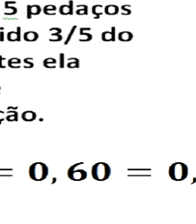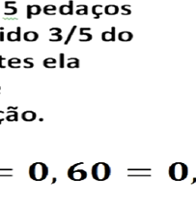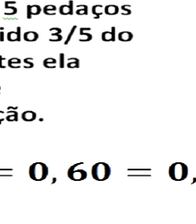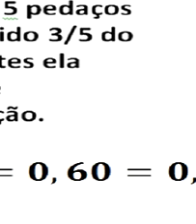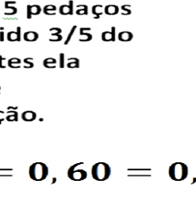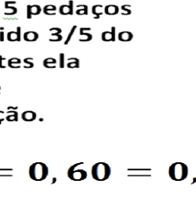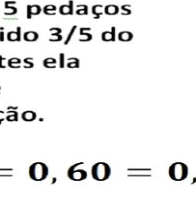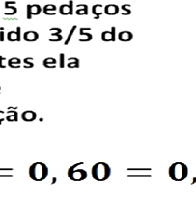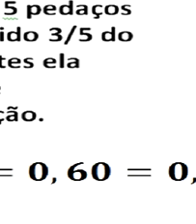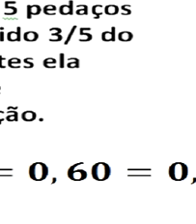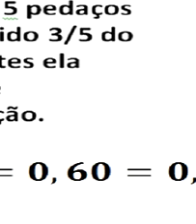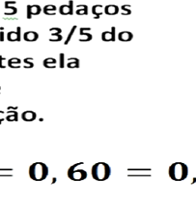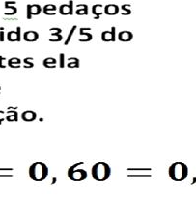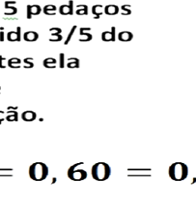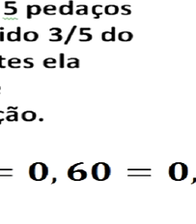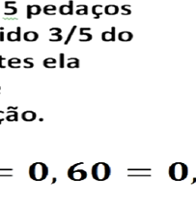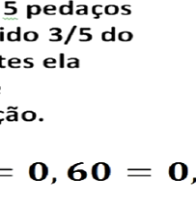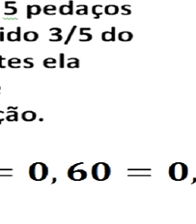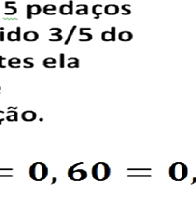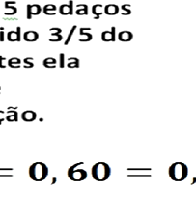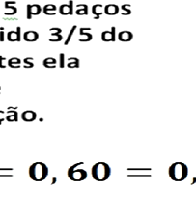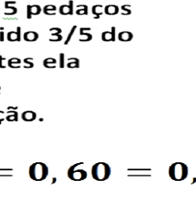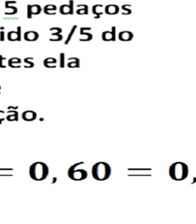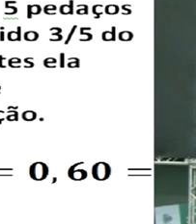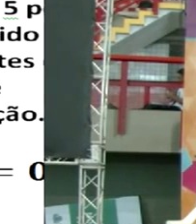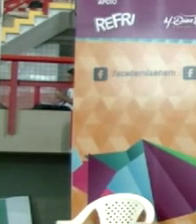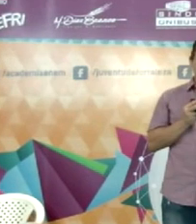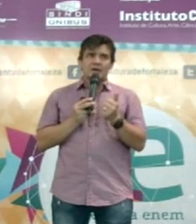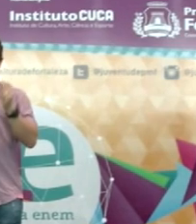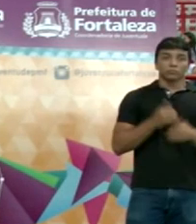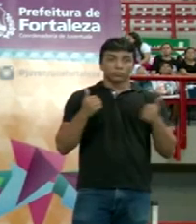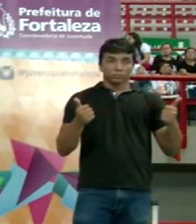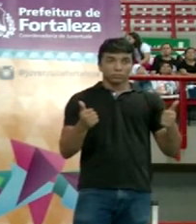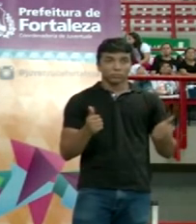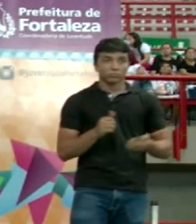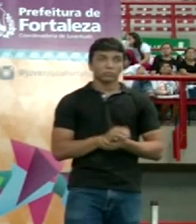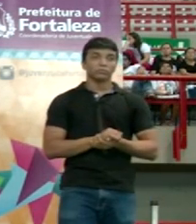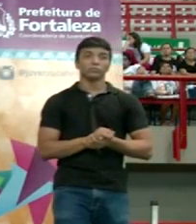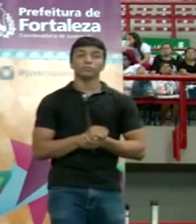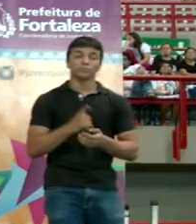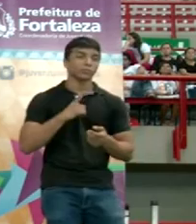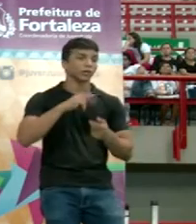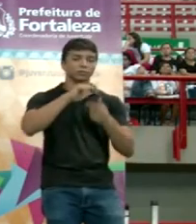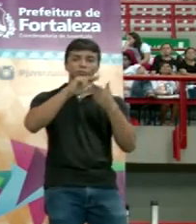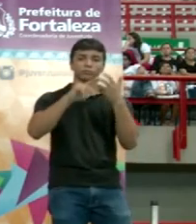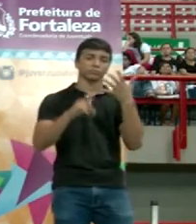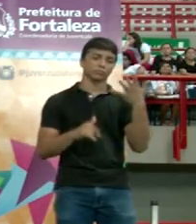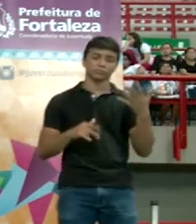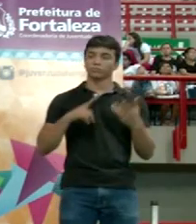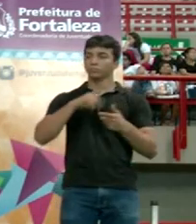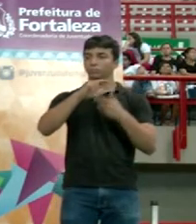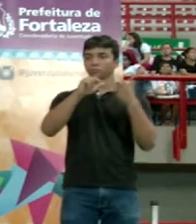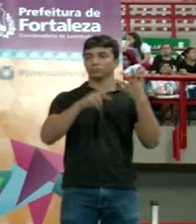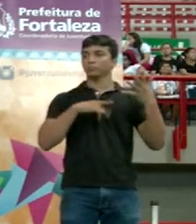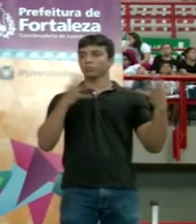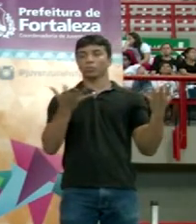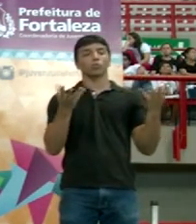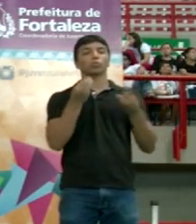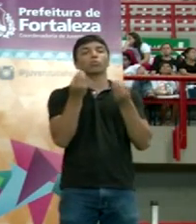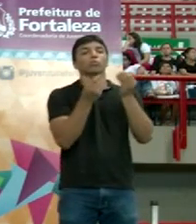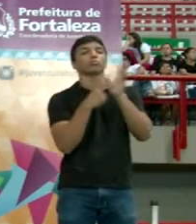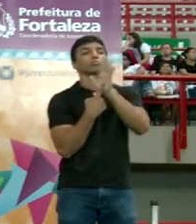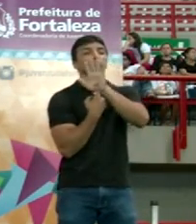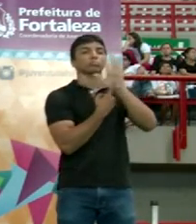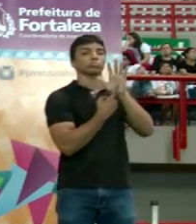0,60 ou apenas 0,6. Tá claro? Então tem várias maneiras de eu representar